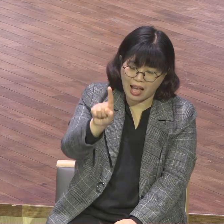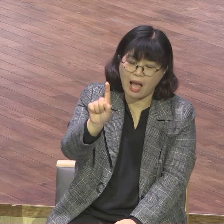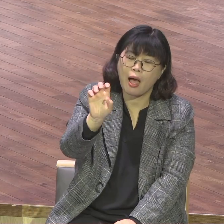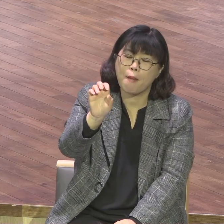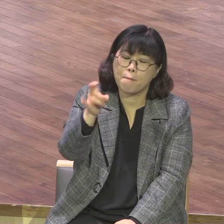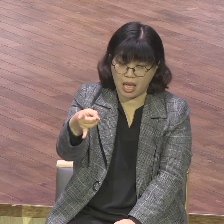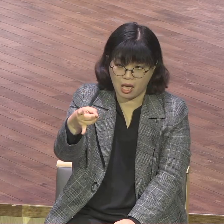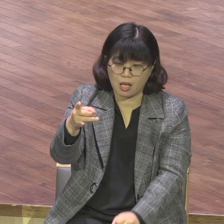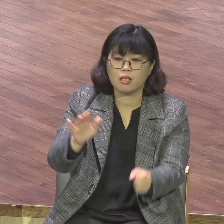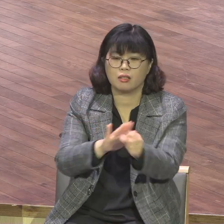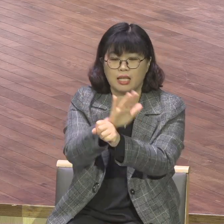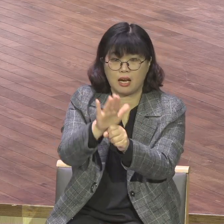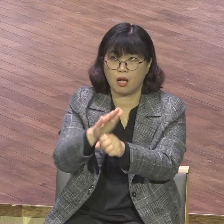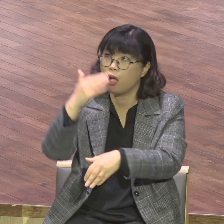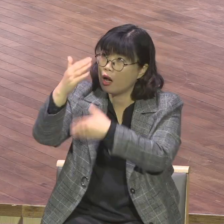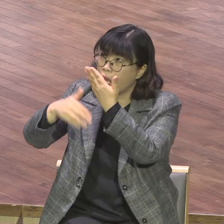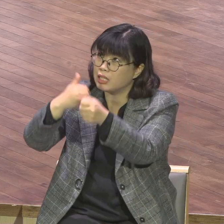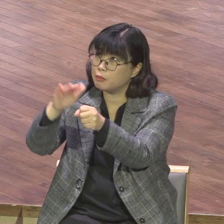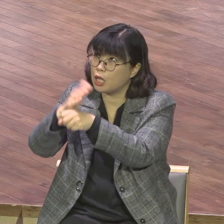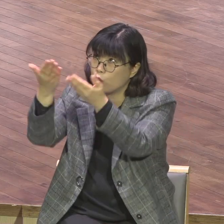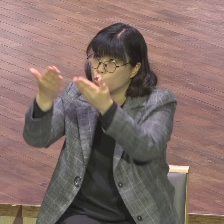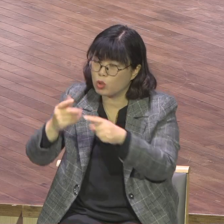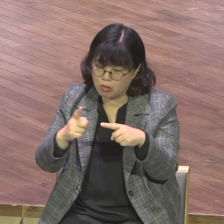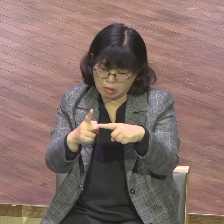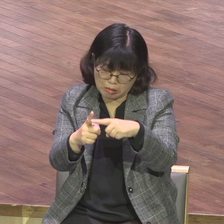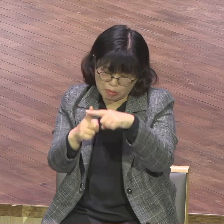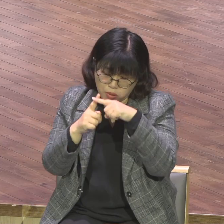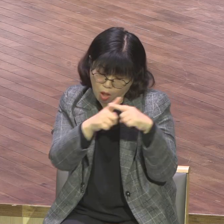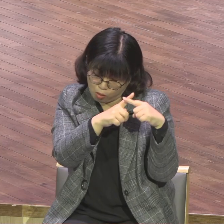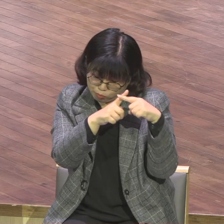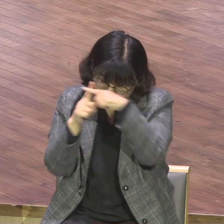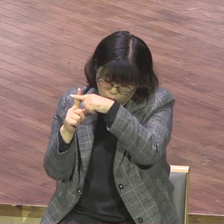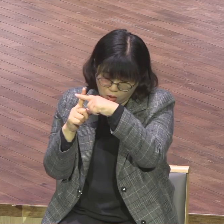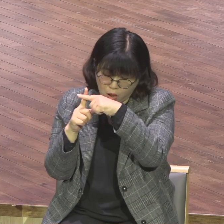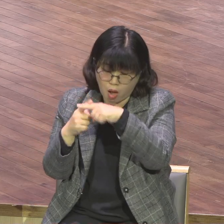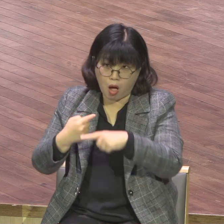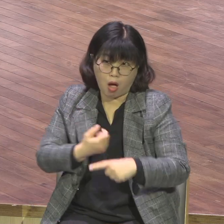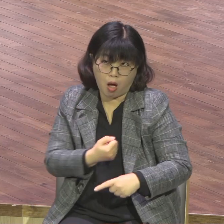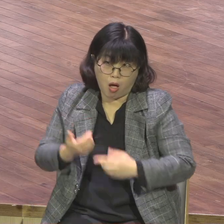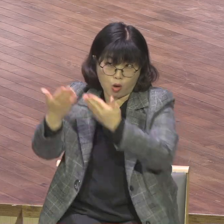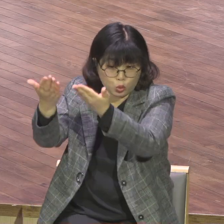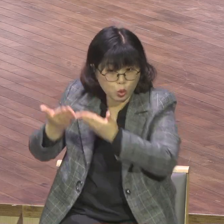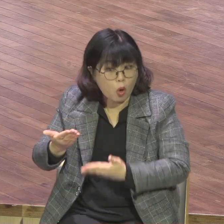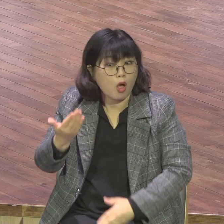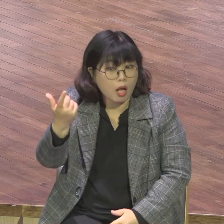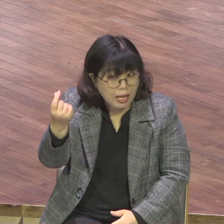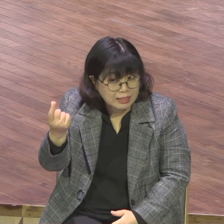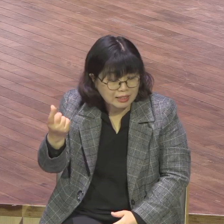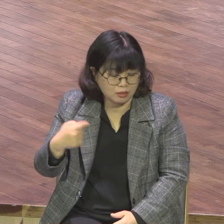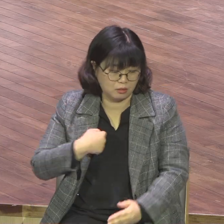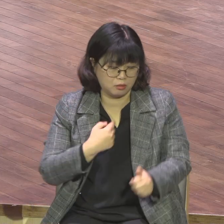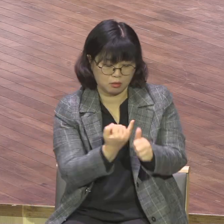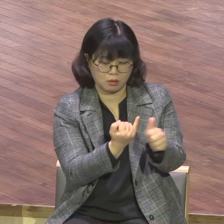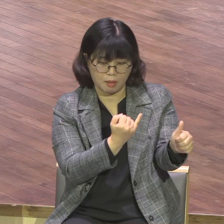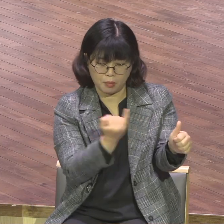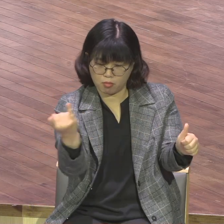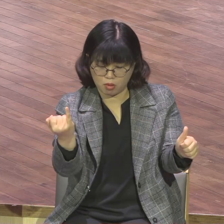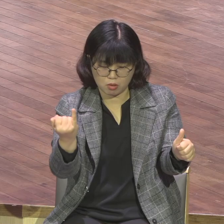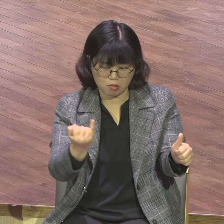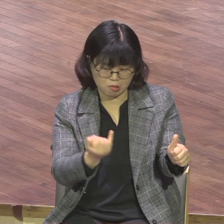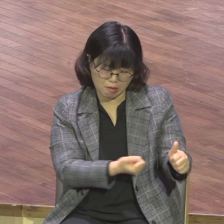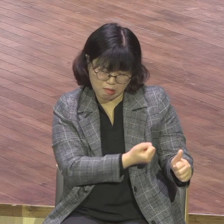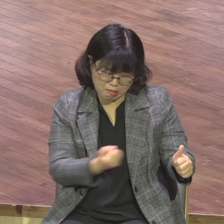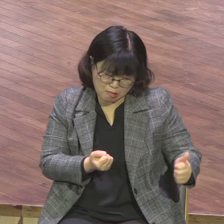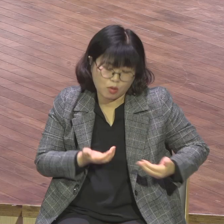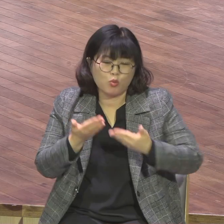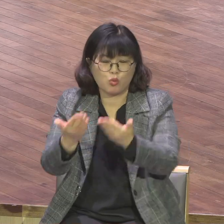아가페 사랑, 이 단어의 아가페 사랑은요 사랑할 만하지 않아도,